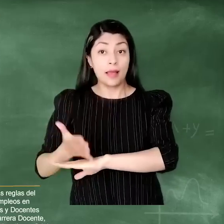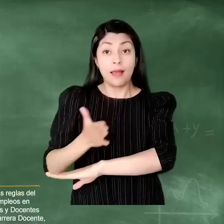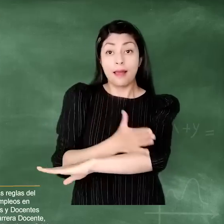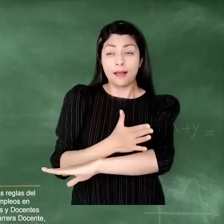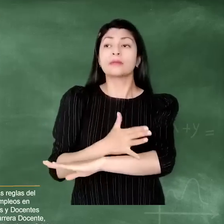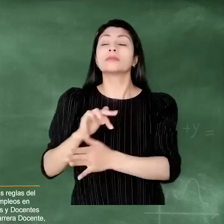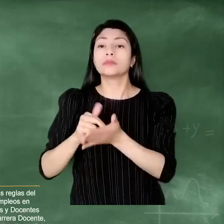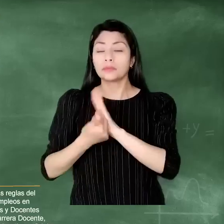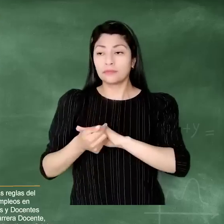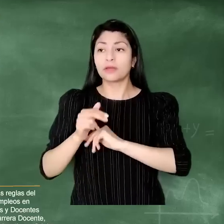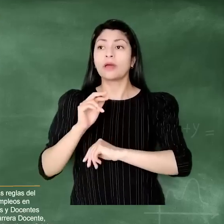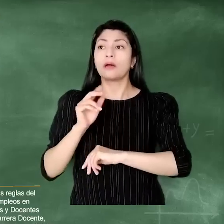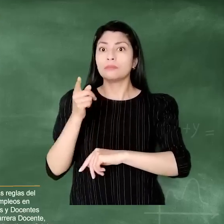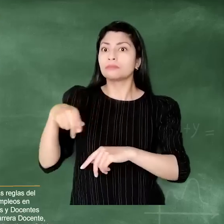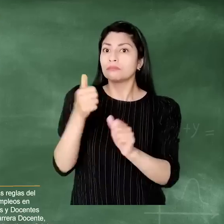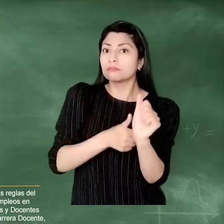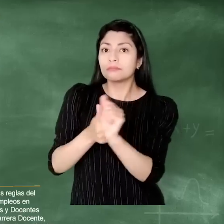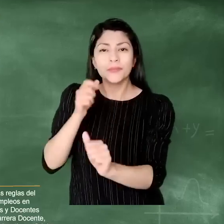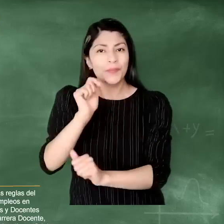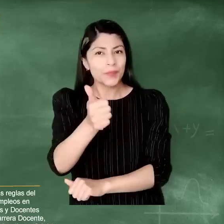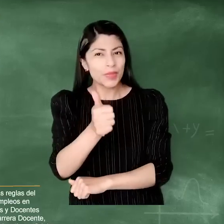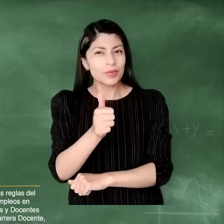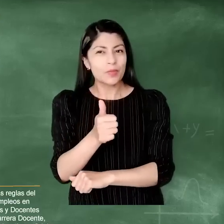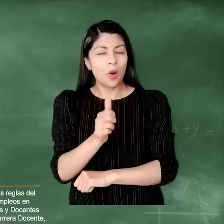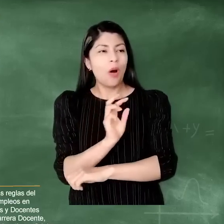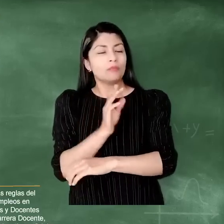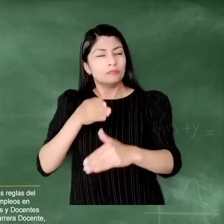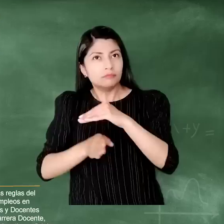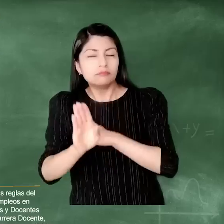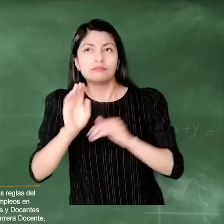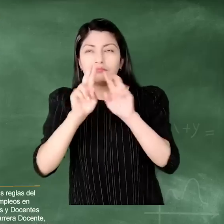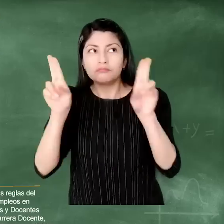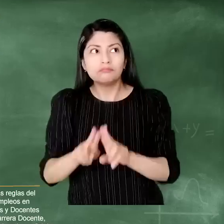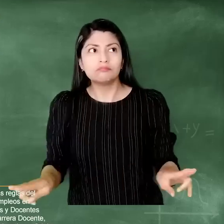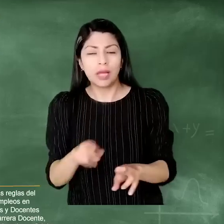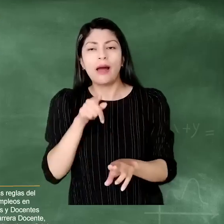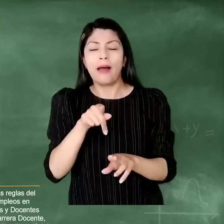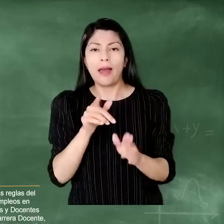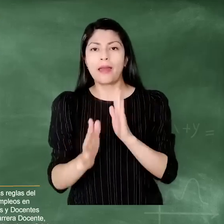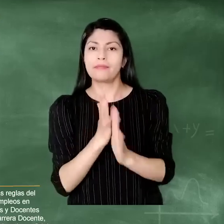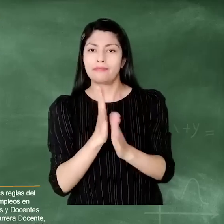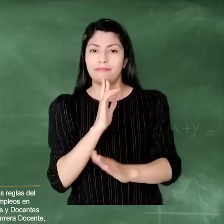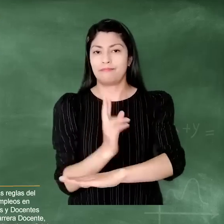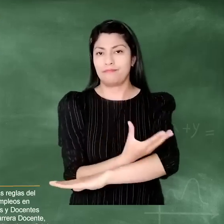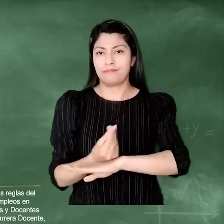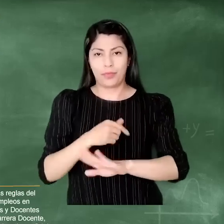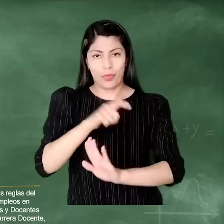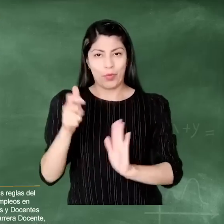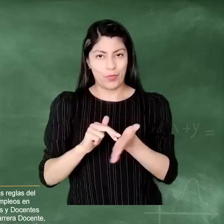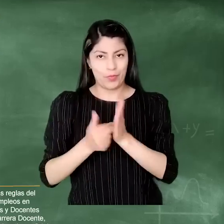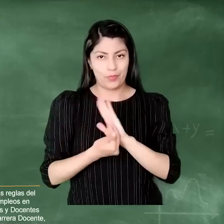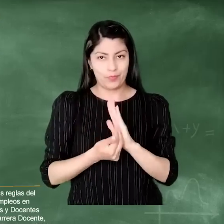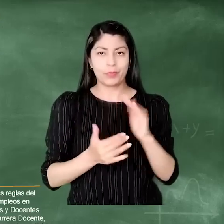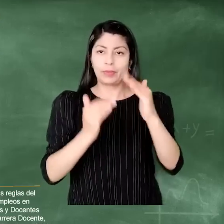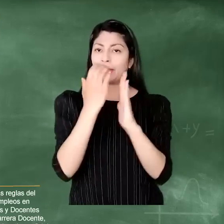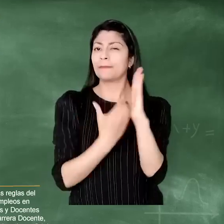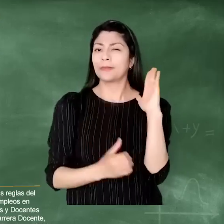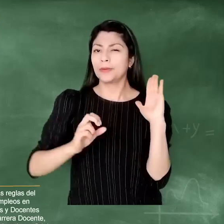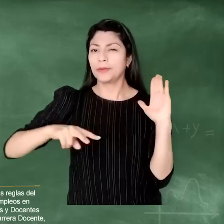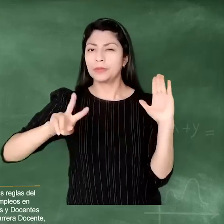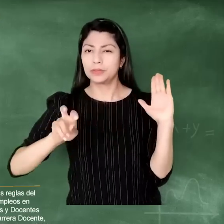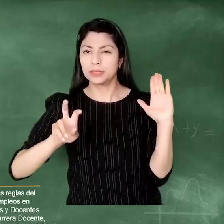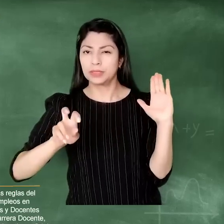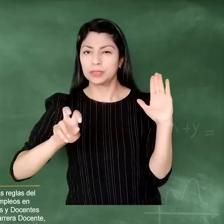fecha en que se podrán consultar los resultados consolidados. Capítulo 7. Lista de